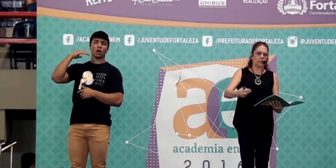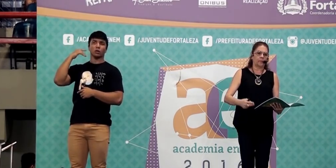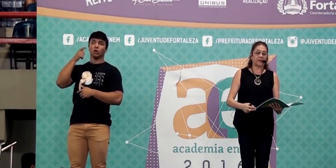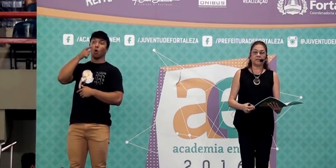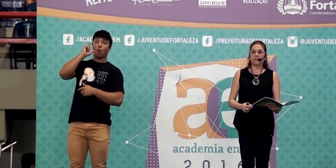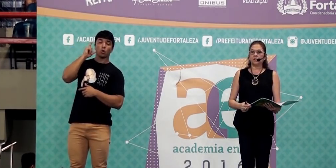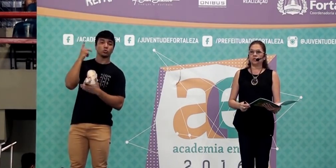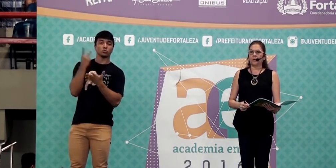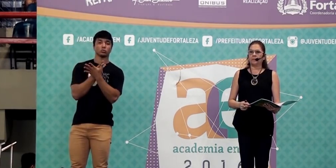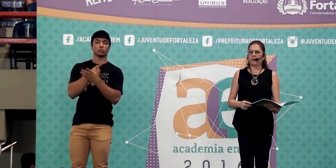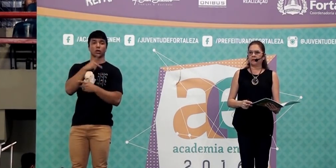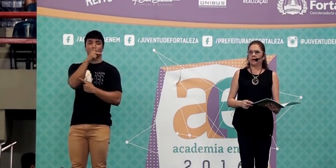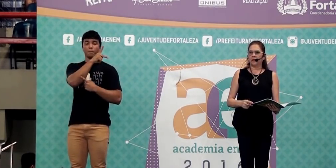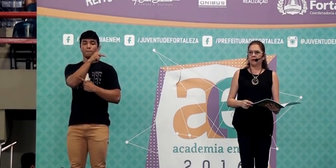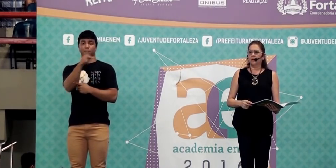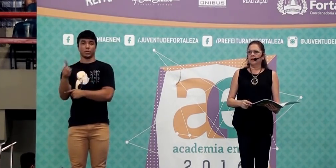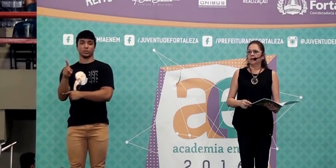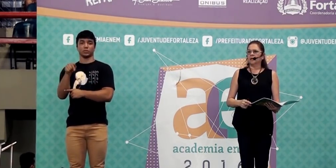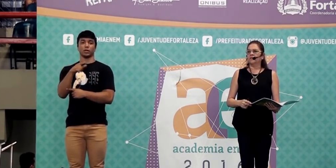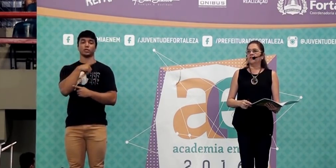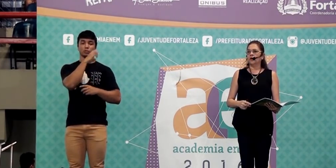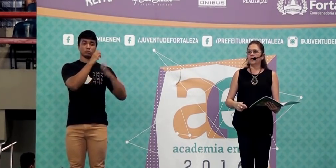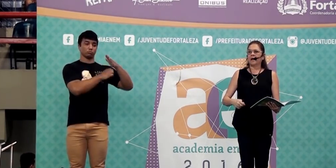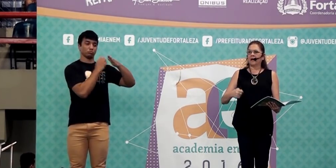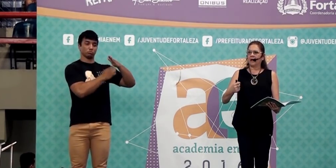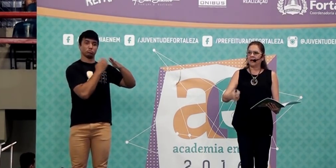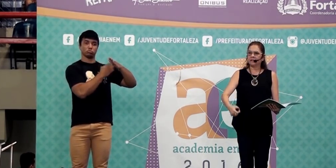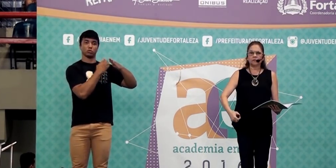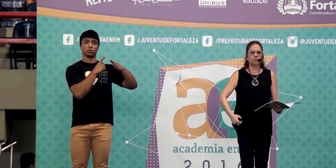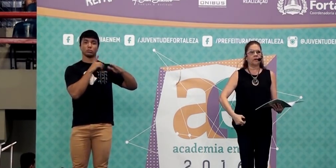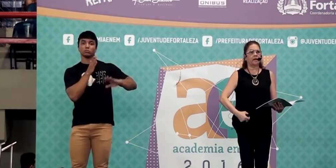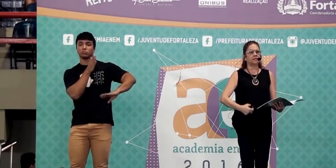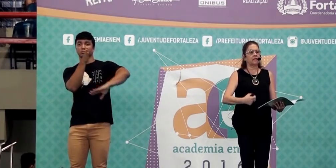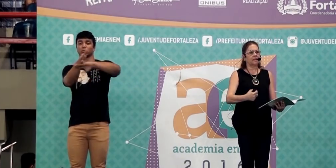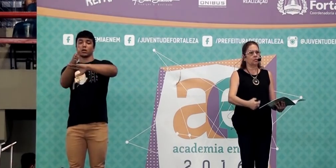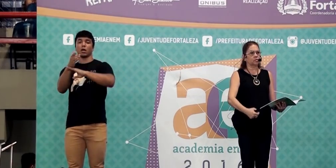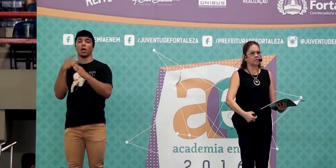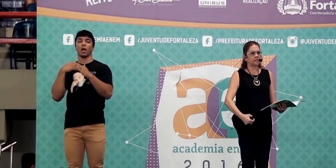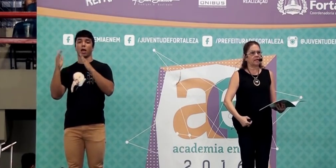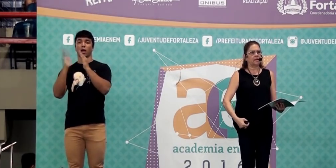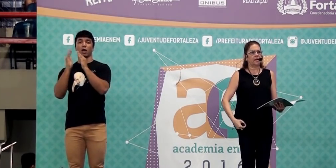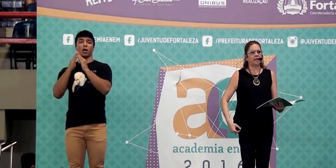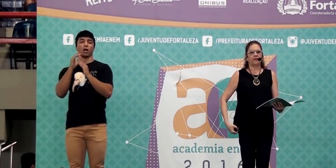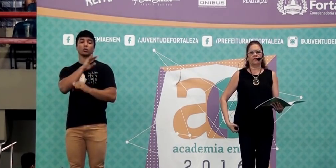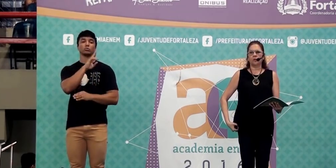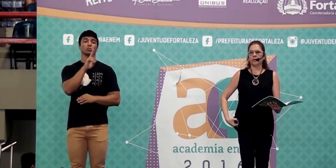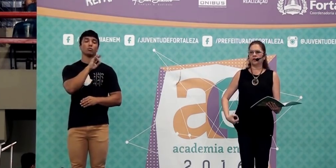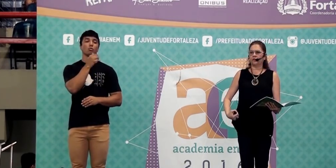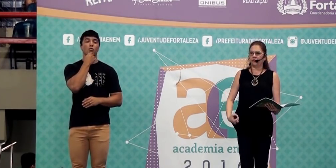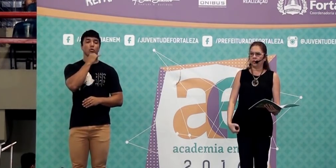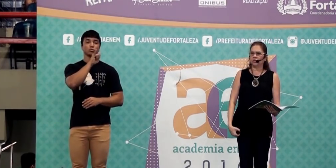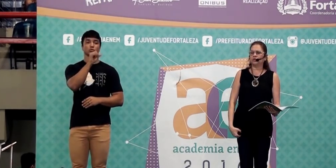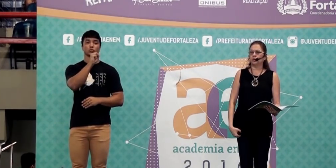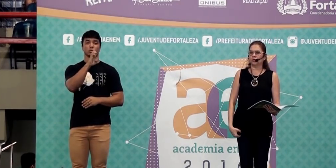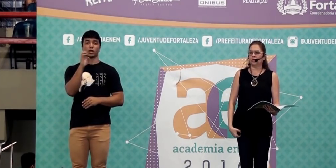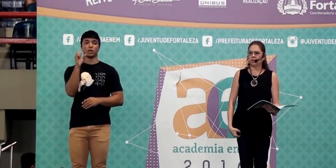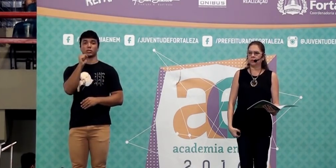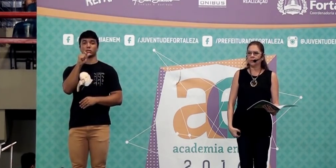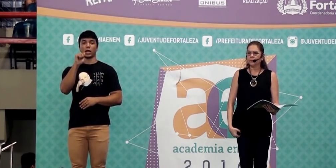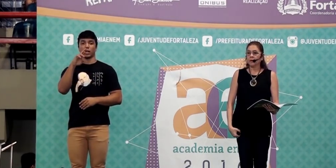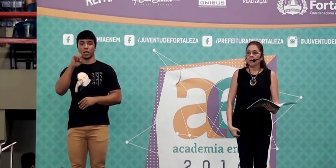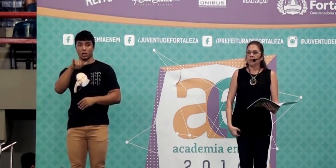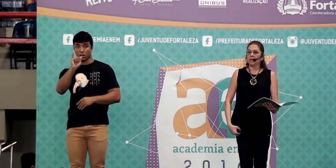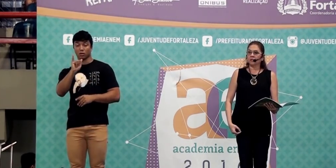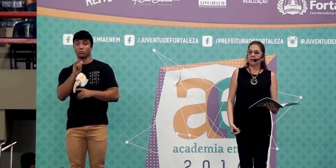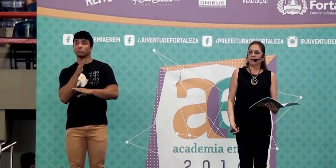o presidente de uma empreiteira que foi à casa do senador José Sarney, levou um microfone